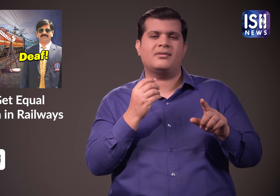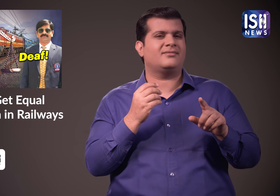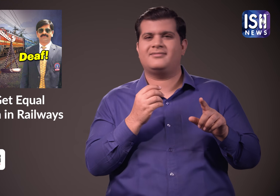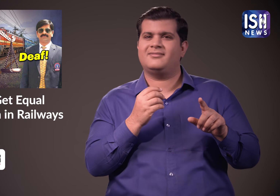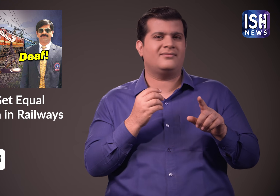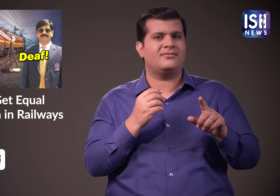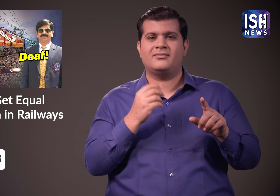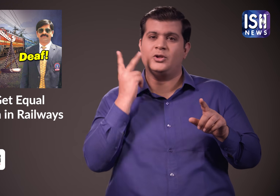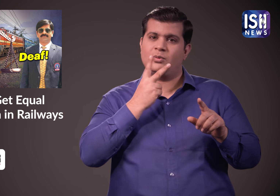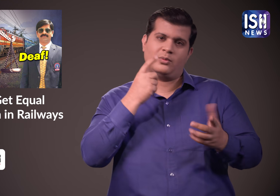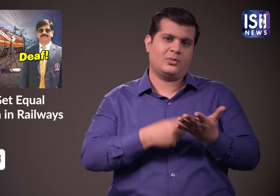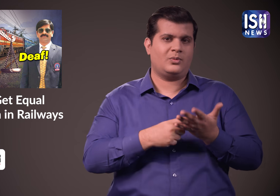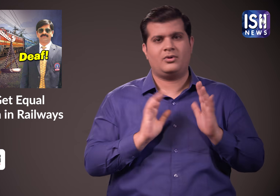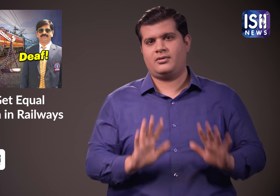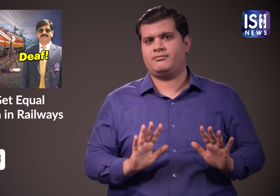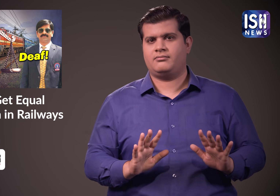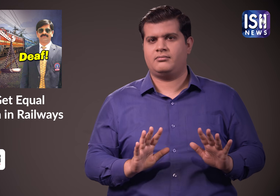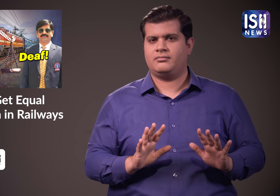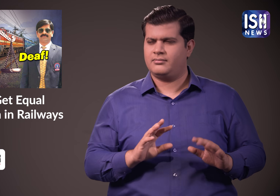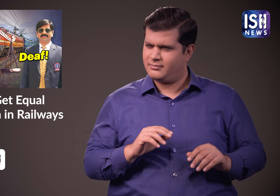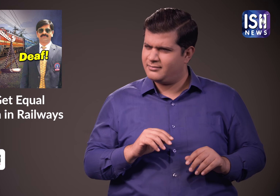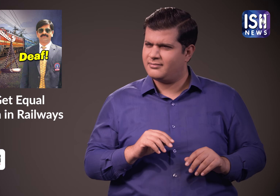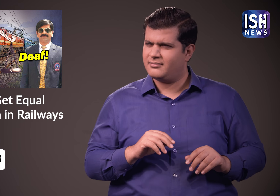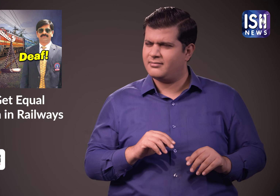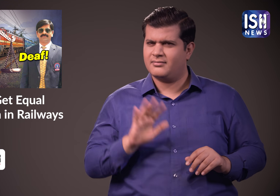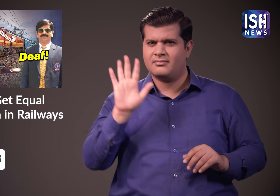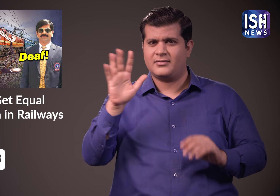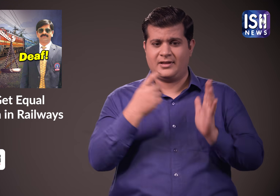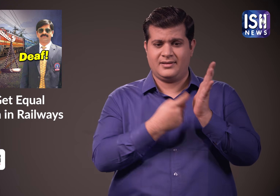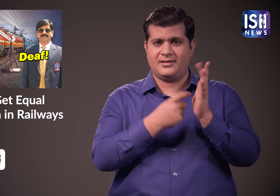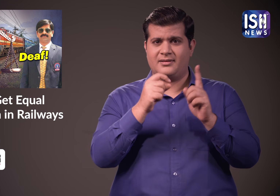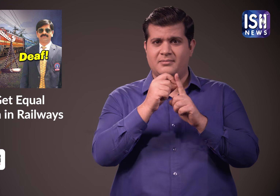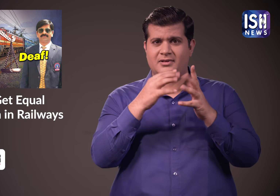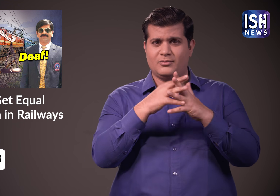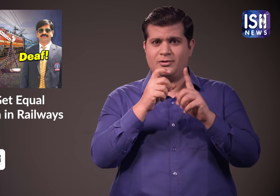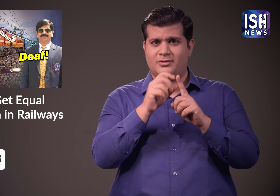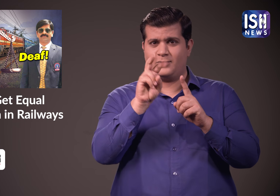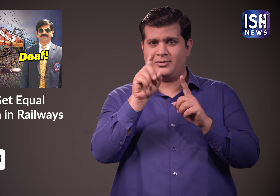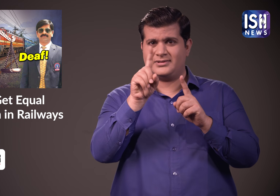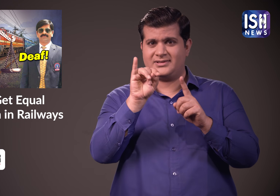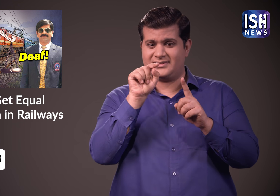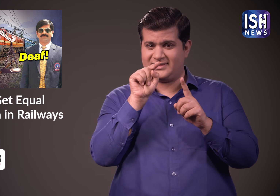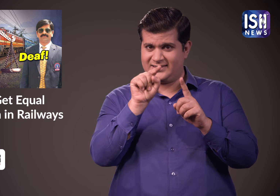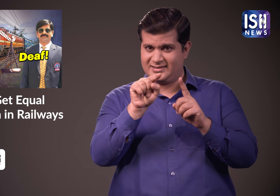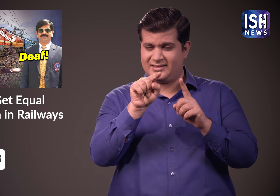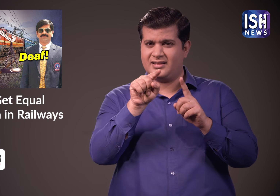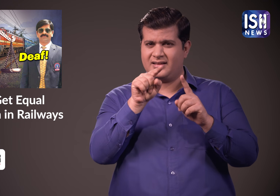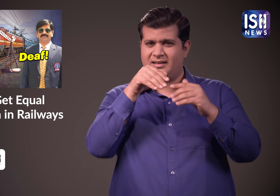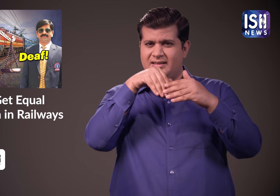नहीं दी जाती, व्यक्ति को बोलने और सुनने दोनों दिव्यांता होनी चाहिए। RPWD अधिनियम 2016 में 21-22